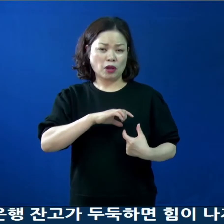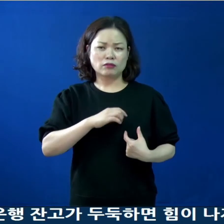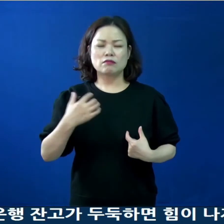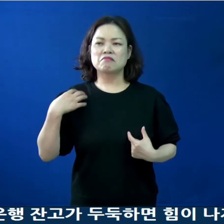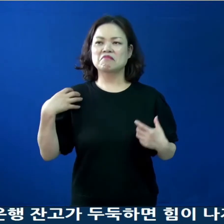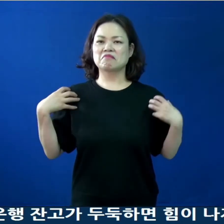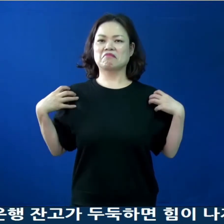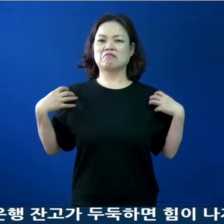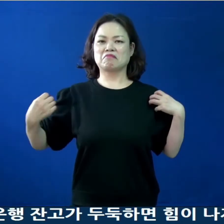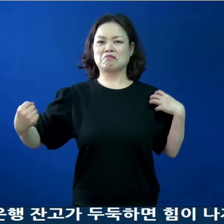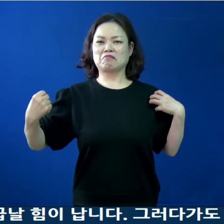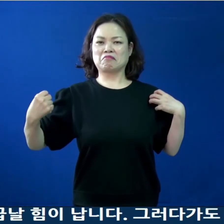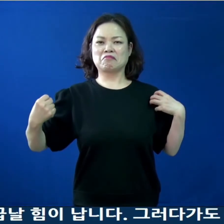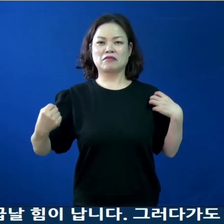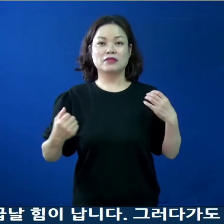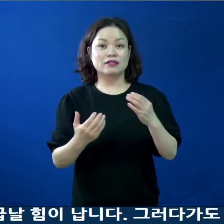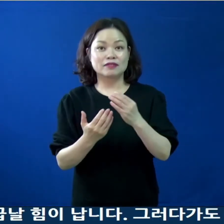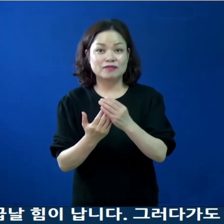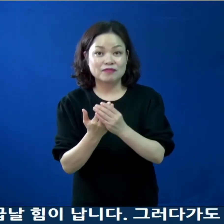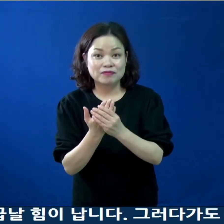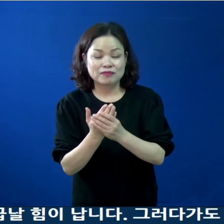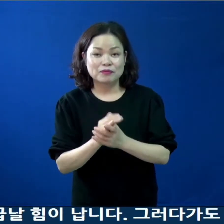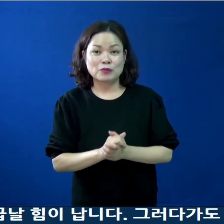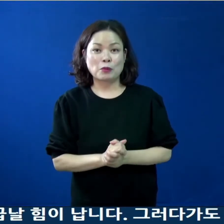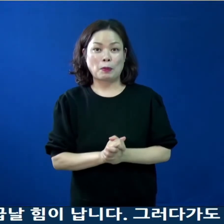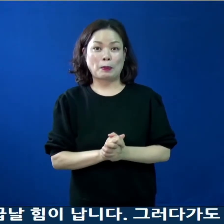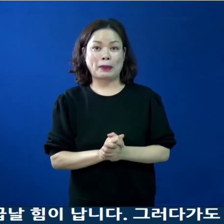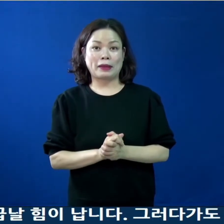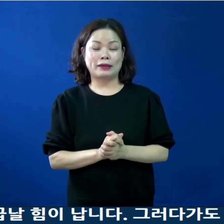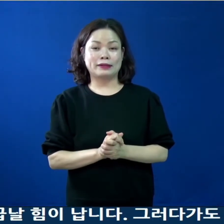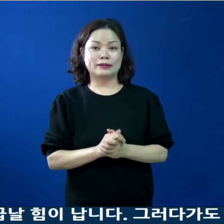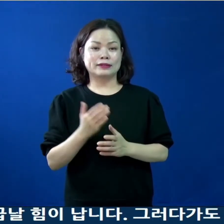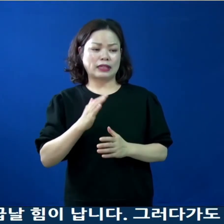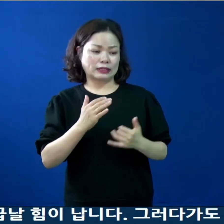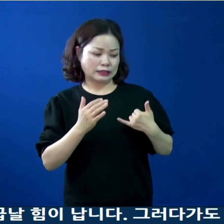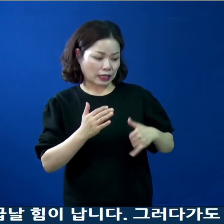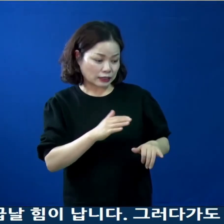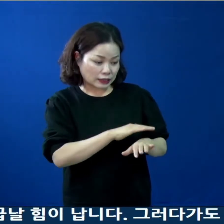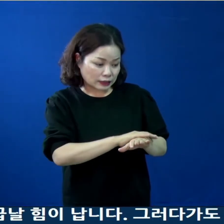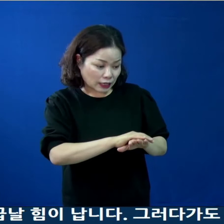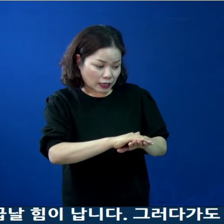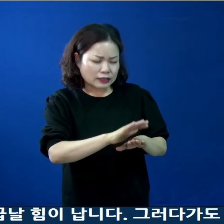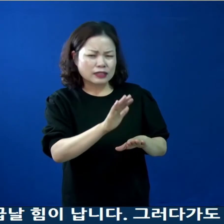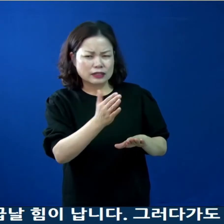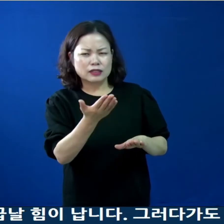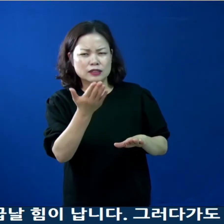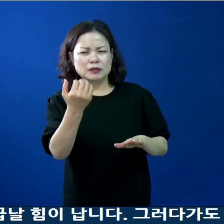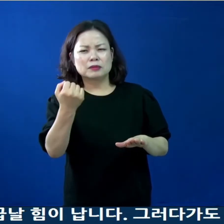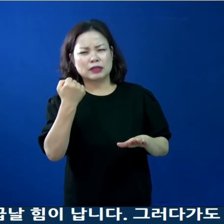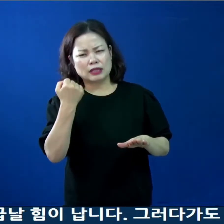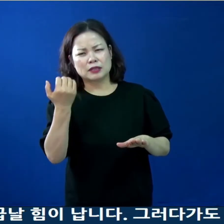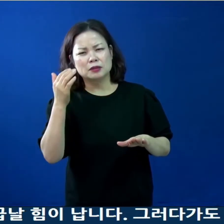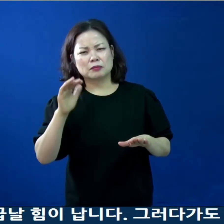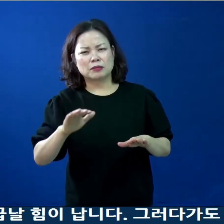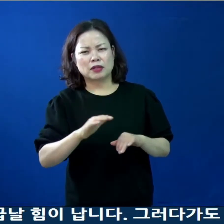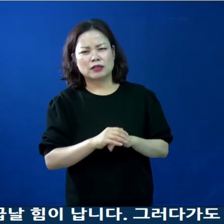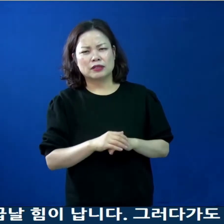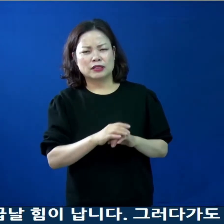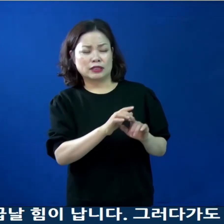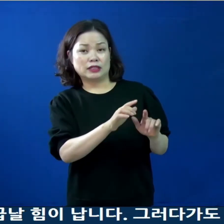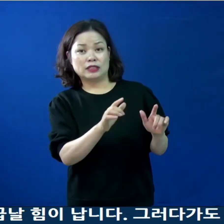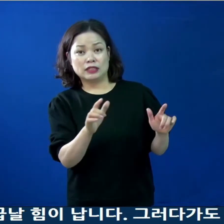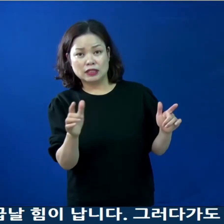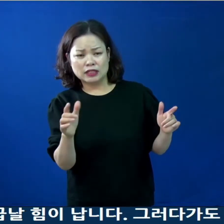힘이 들어가고 힘이 나는 것이죠. 근데 여러분 자녀가 잘 될 때도 힘이 나지만 이런